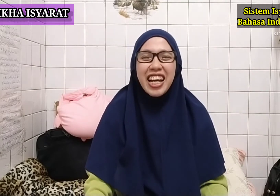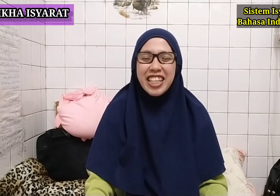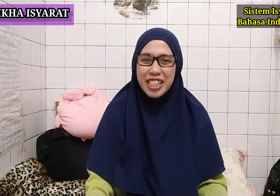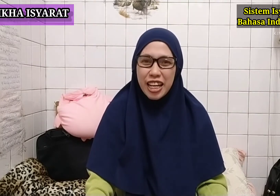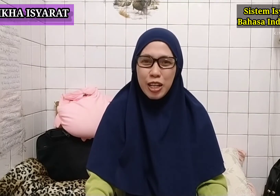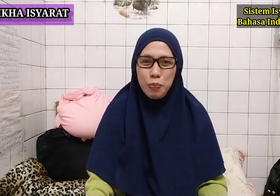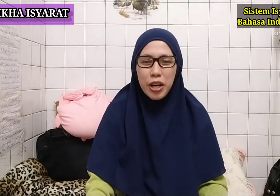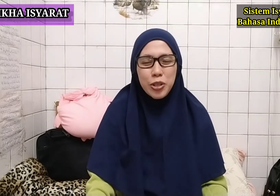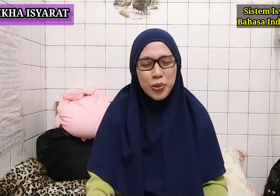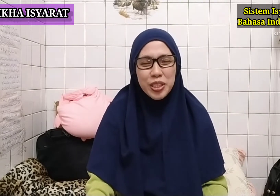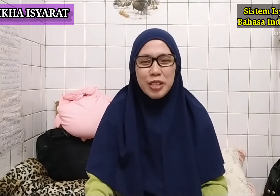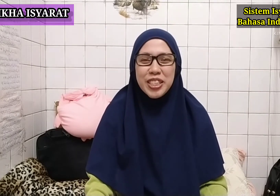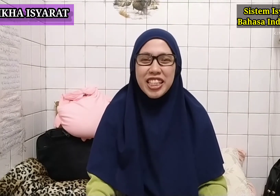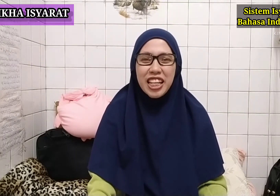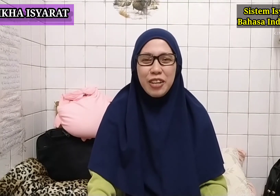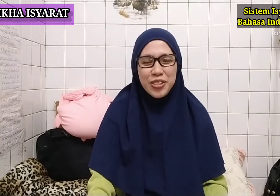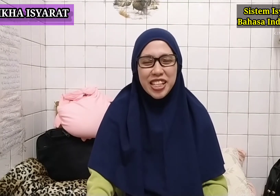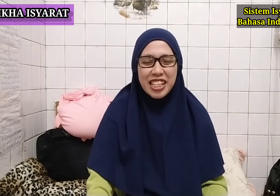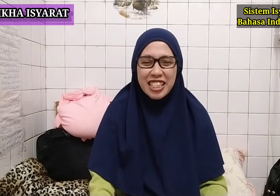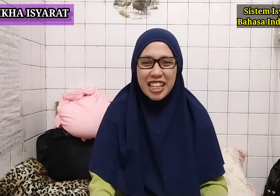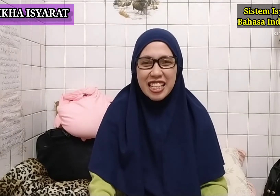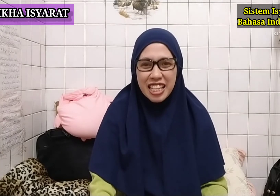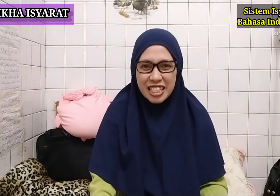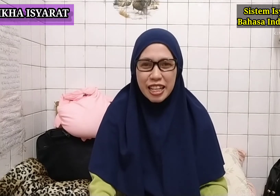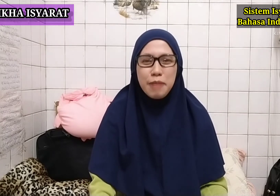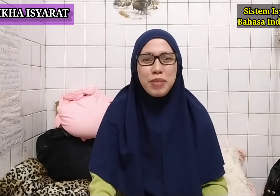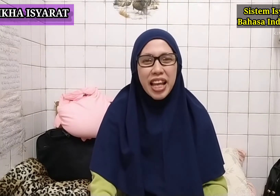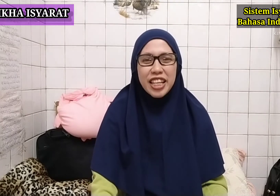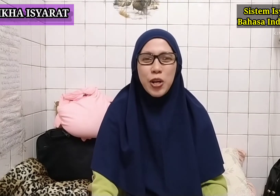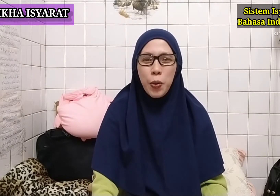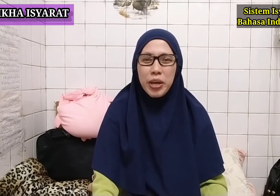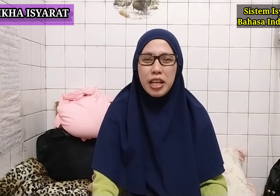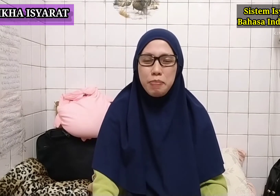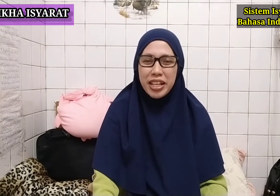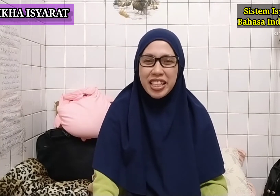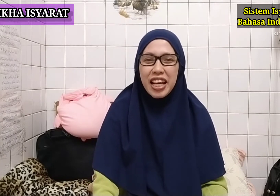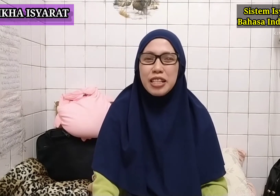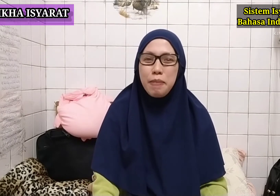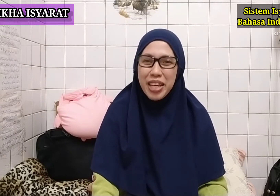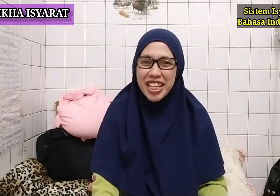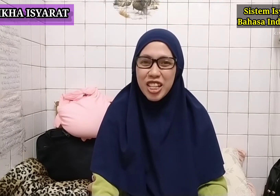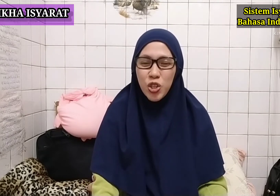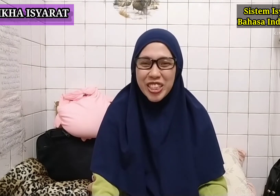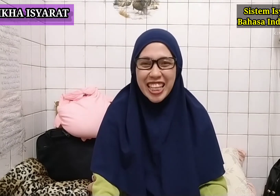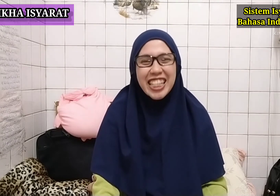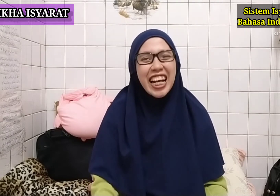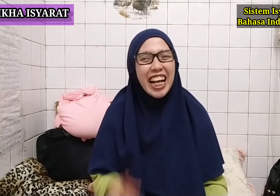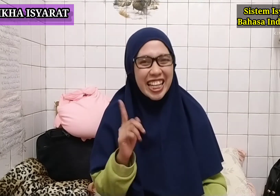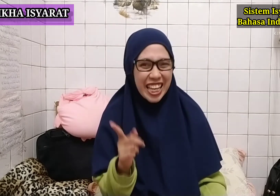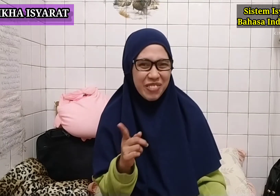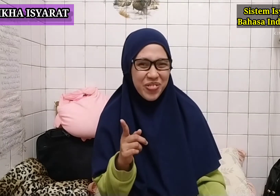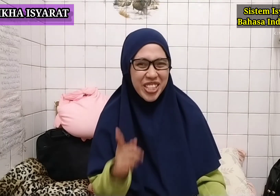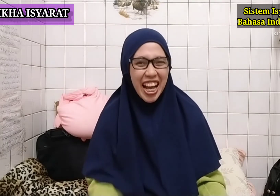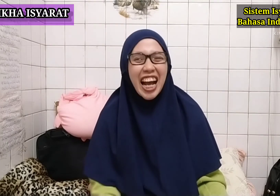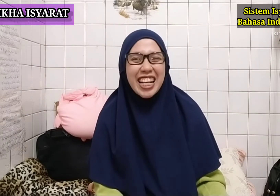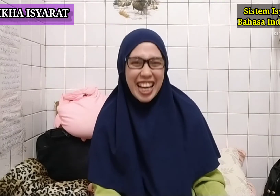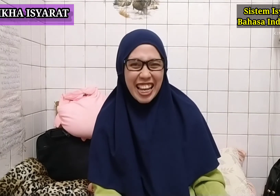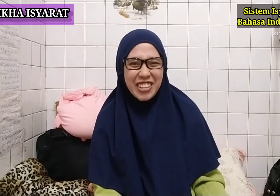Dan jangan lupa dukung terus channel aku dengan cara subscribe, like, komen, dan bagikan ke media sosial yang kalian punya. Kalau